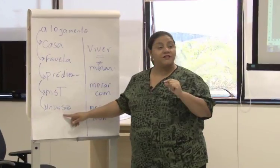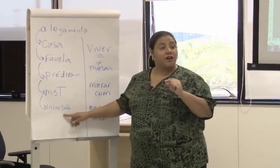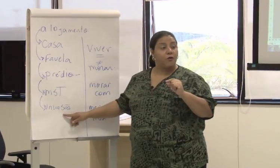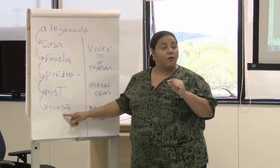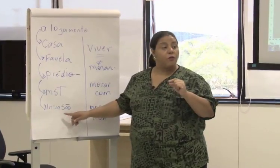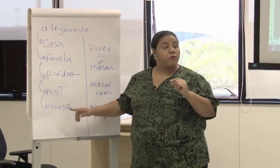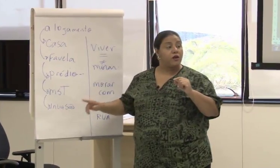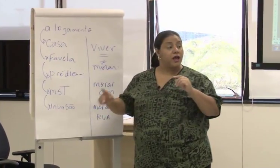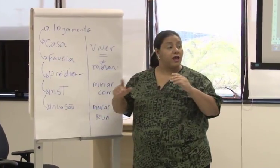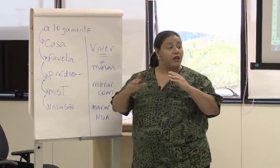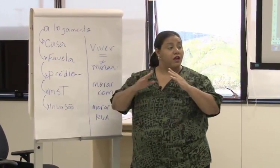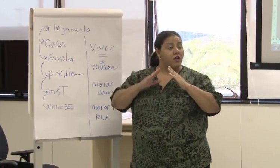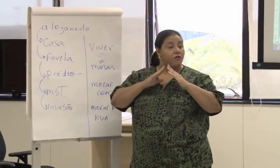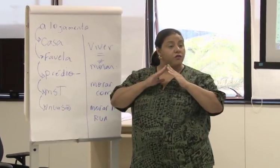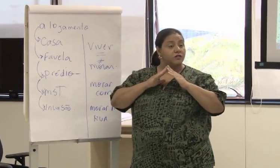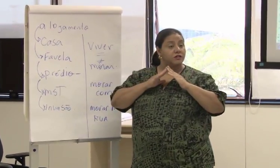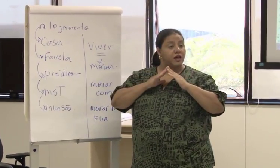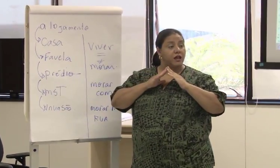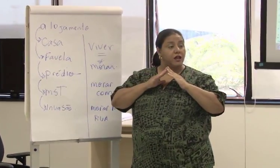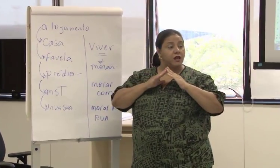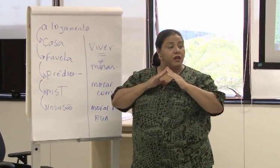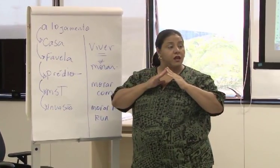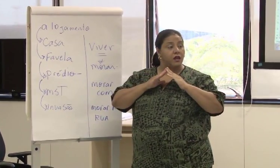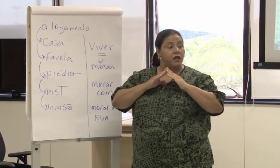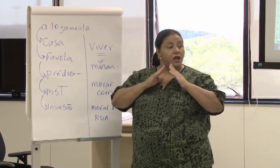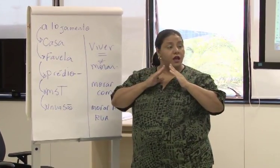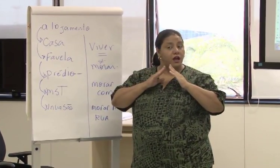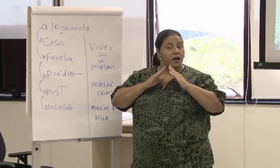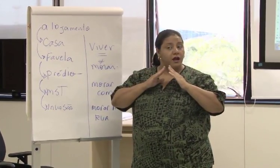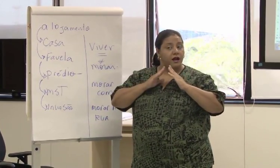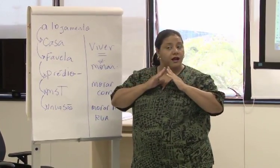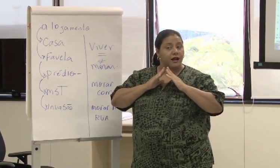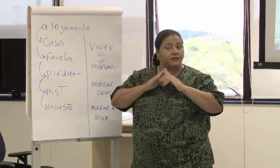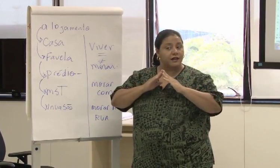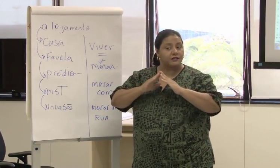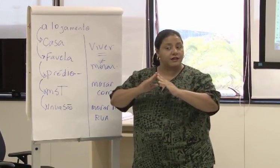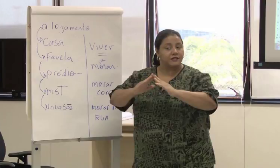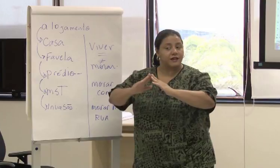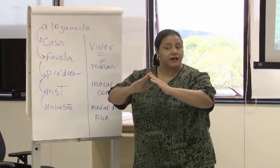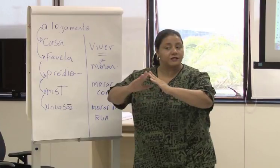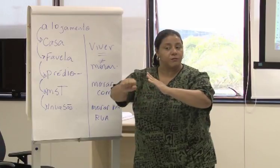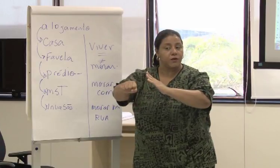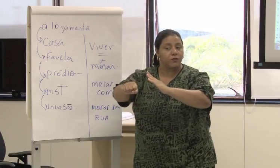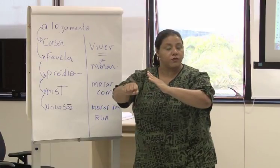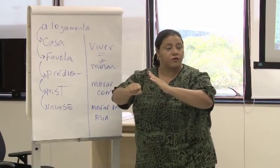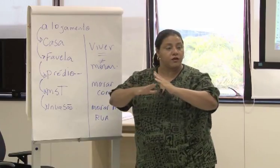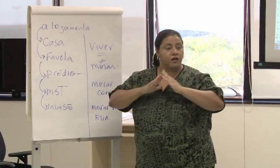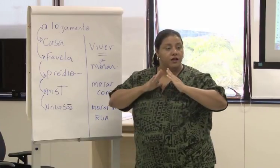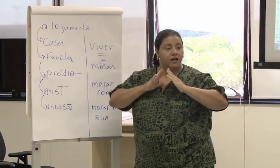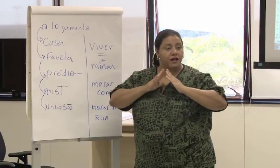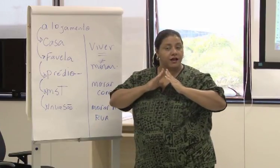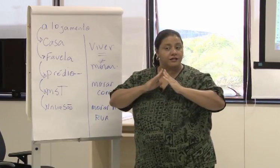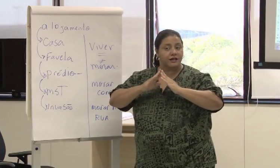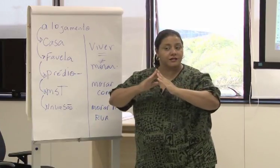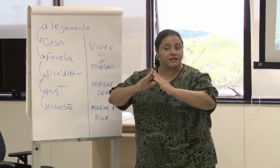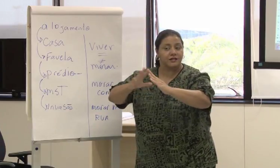invasão. Por quê? Você tem casa, casa, casa, casa, pegou. Casa, casa, casa, casa,